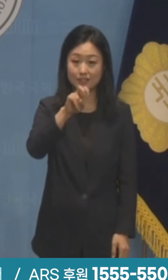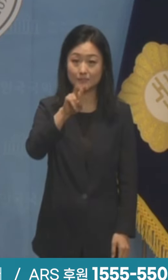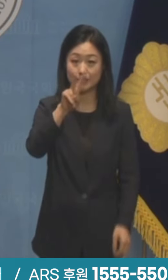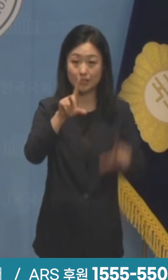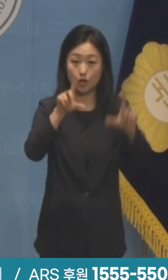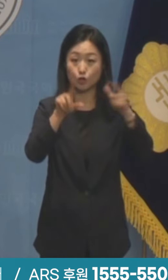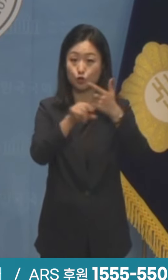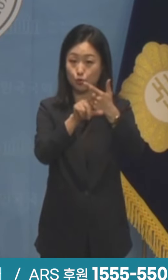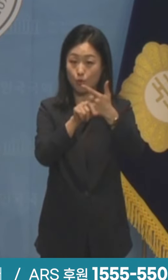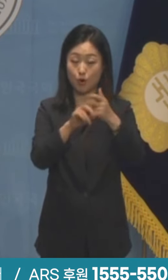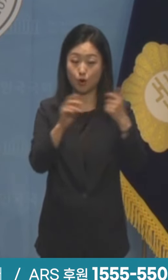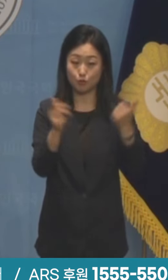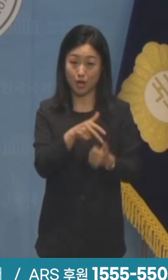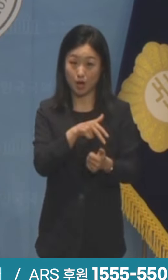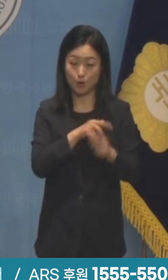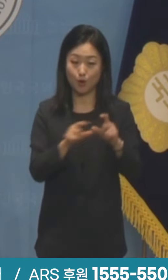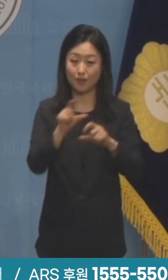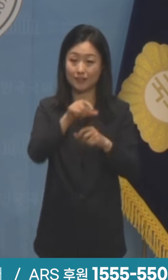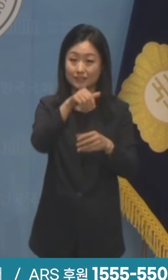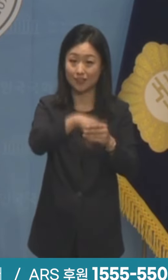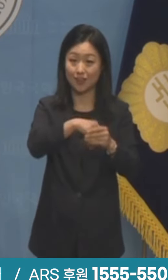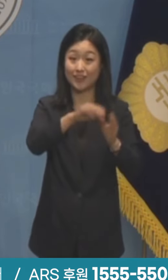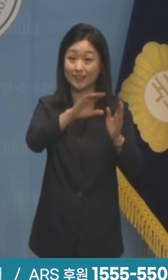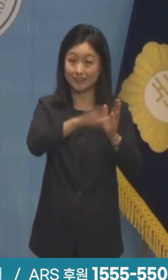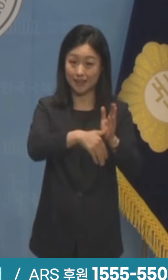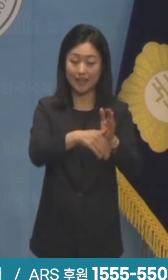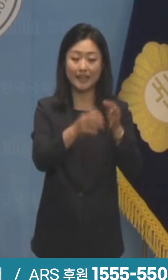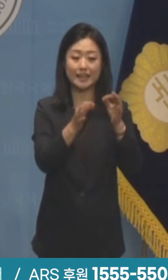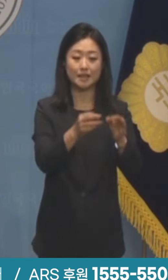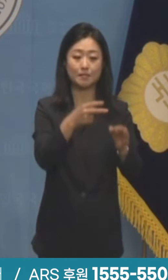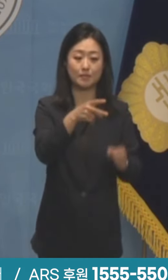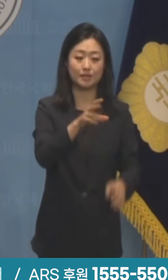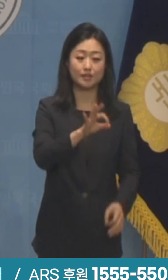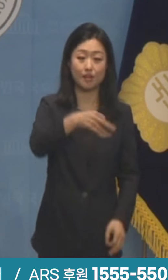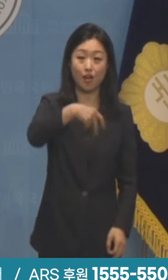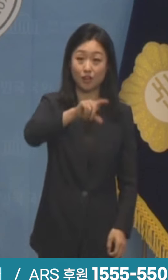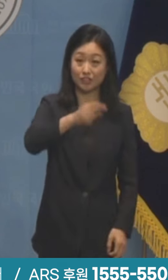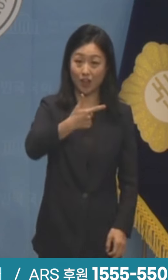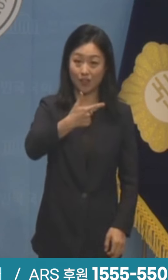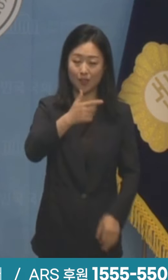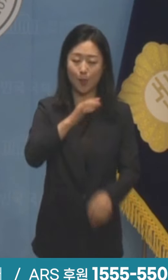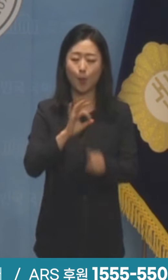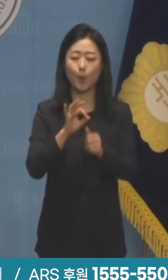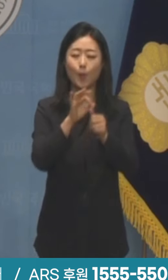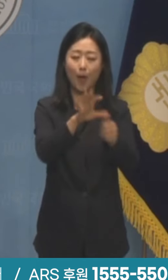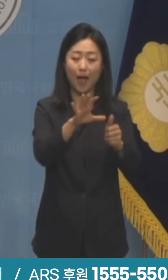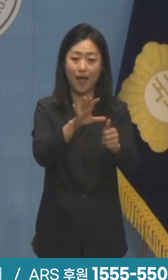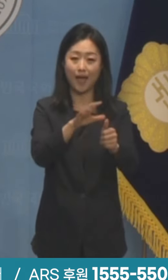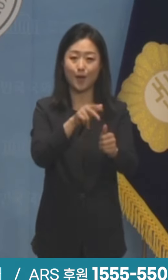6월 국회의원 재보궐 선거에서 김영선 씨 공천을 관철에